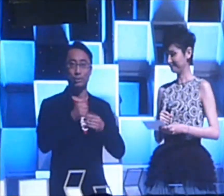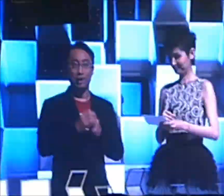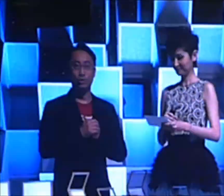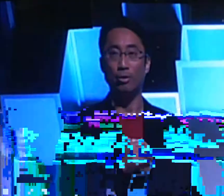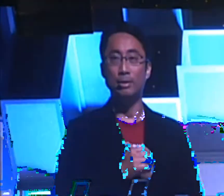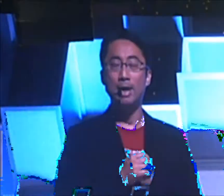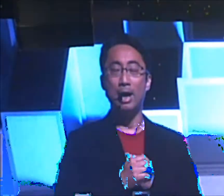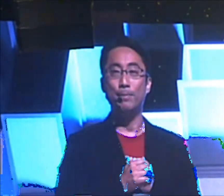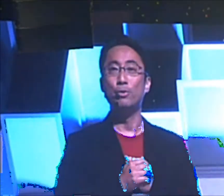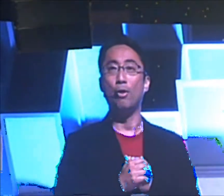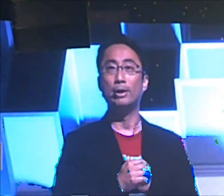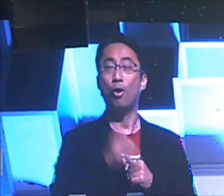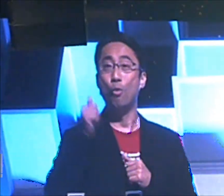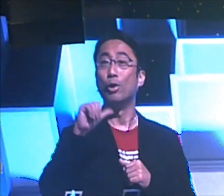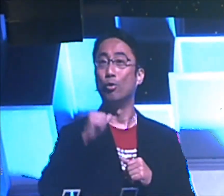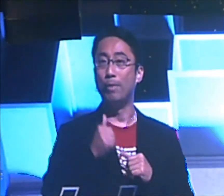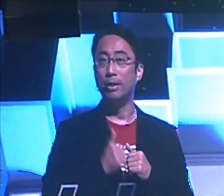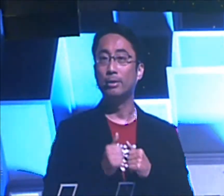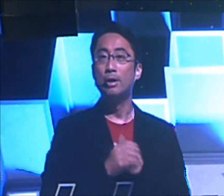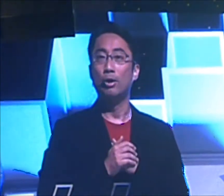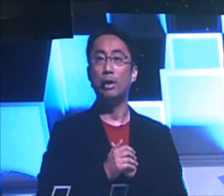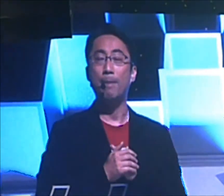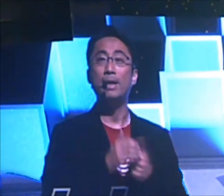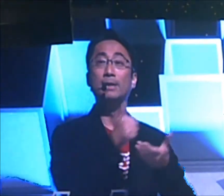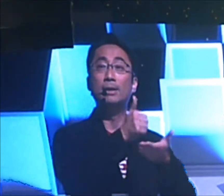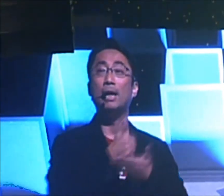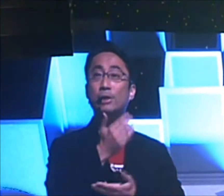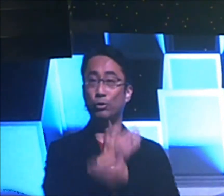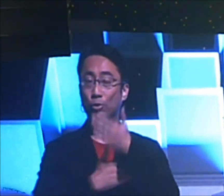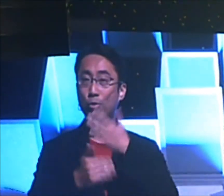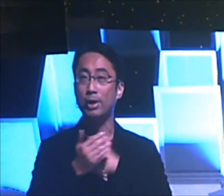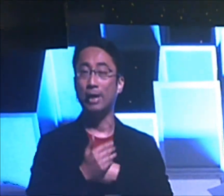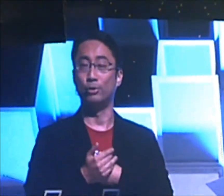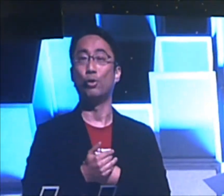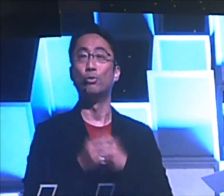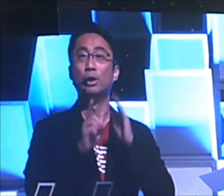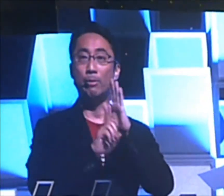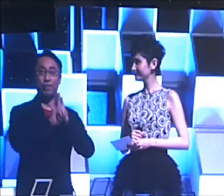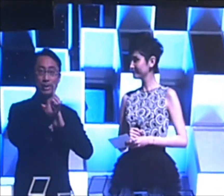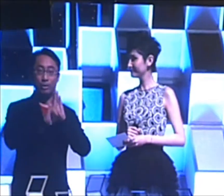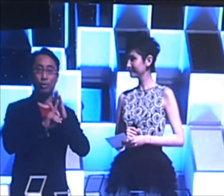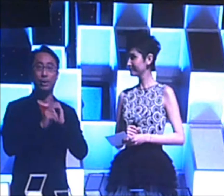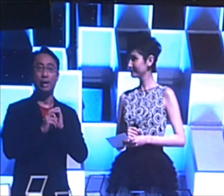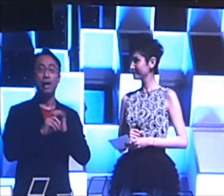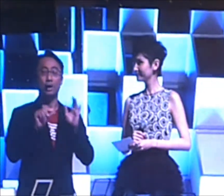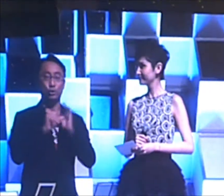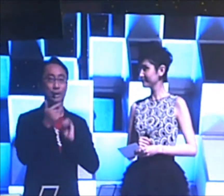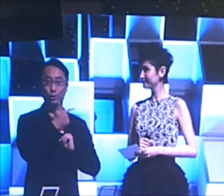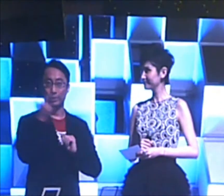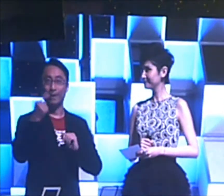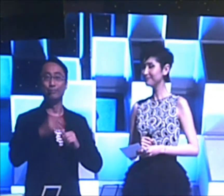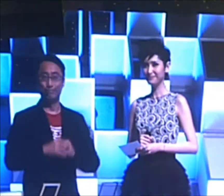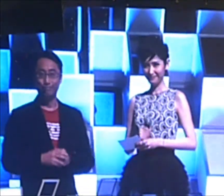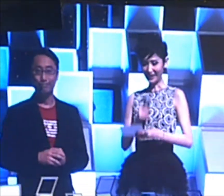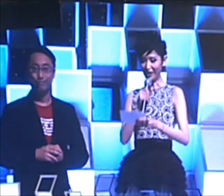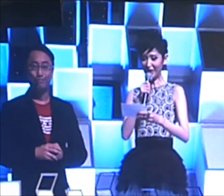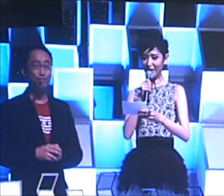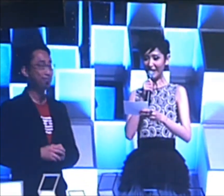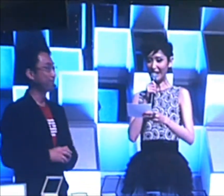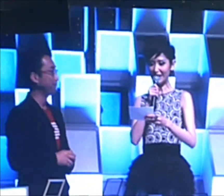獎是表揚一些好的老闆，他們在聘請殘疾員工的人數和比例裡面是最突出的。 好，那我們現在就有